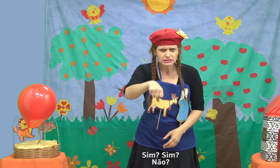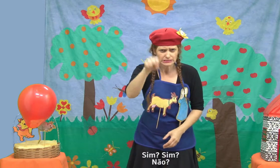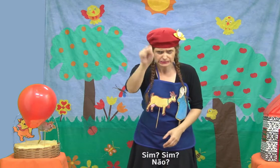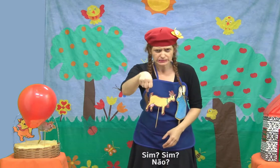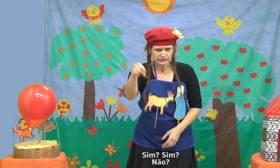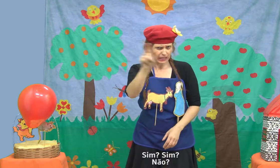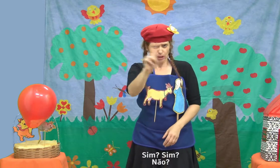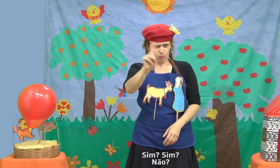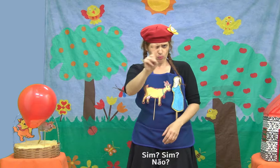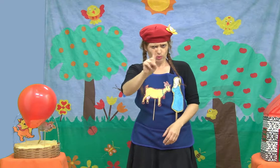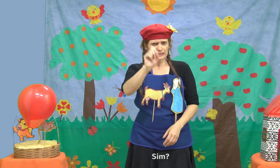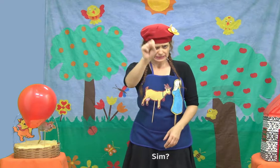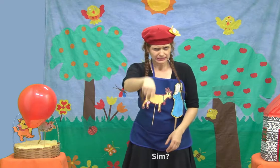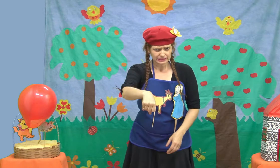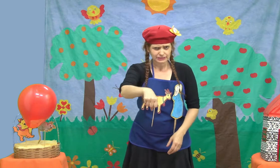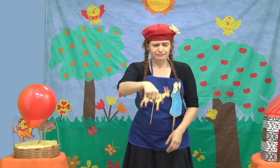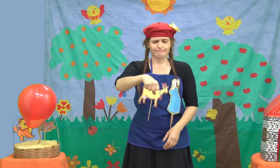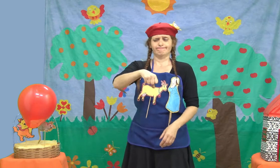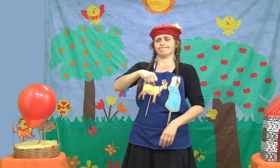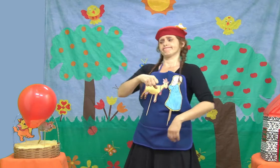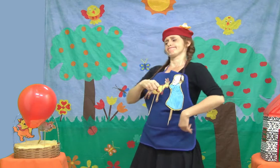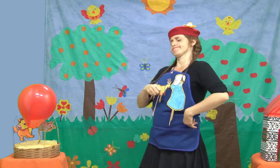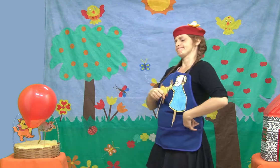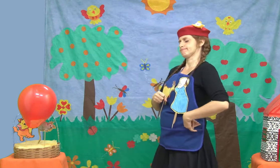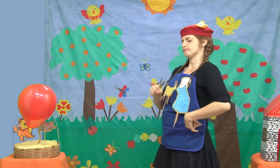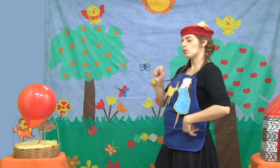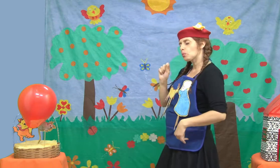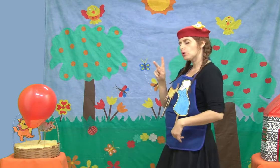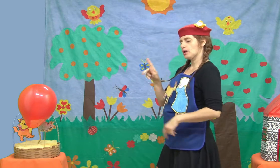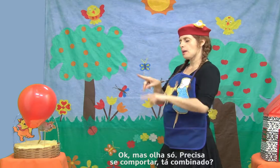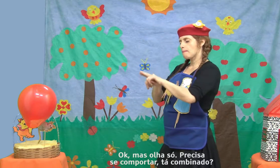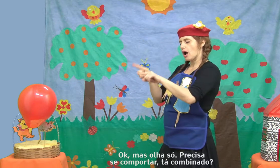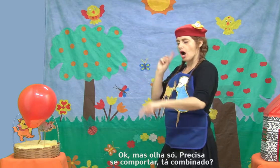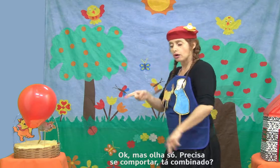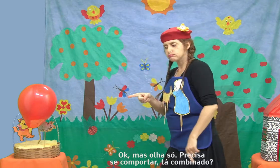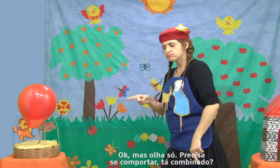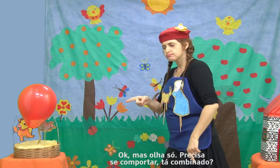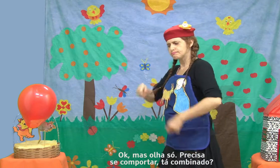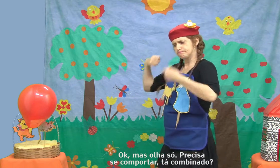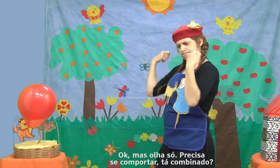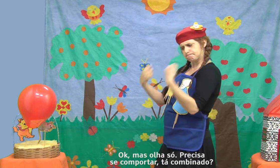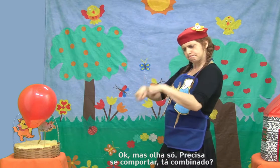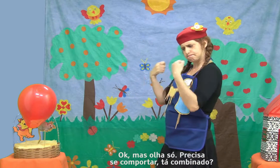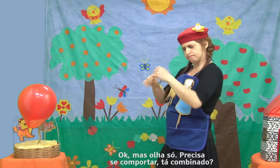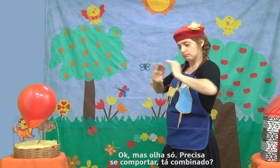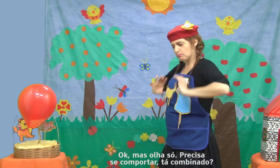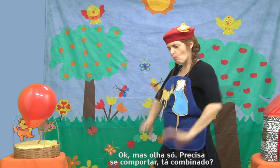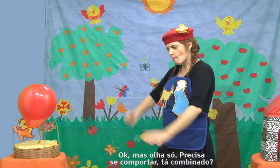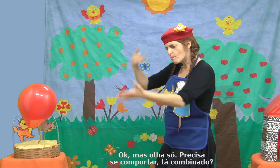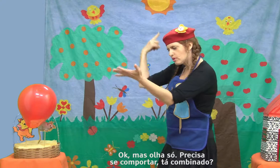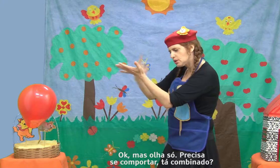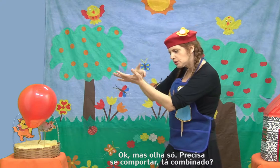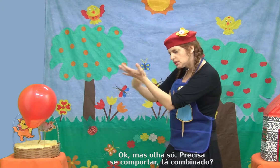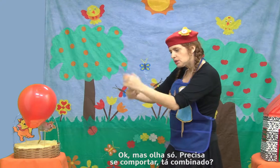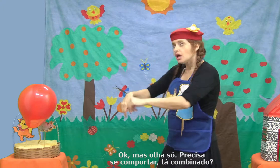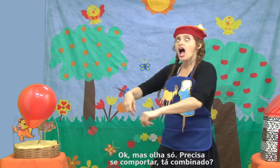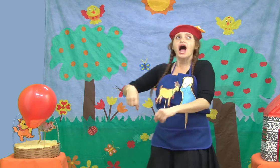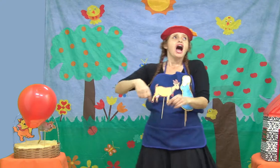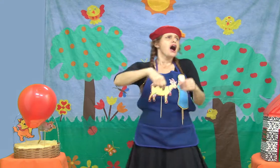sin na sim ok mas olha só precisa se comportar combinado